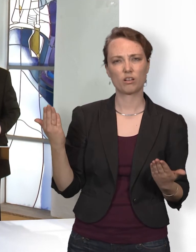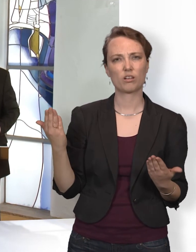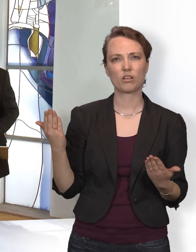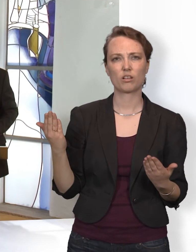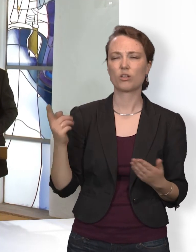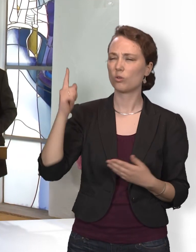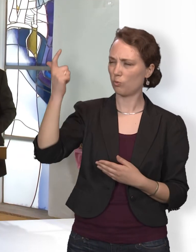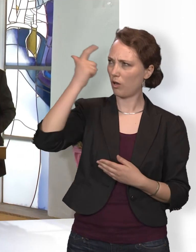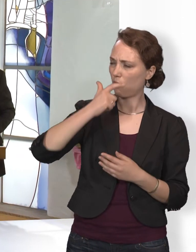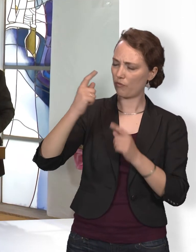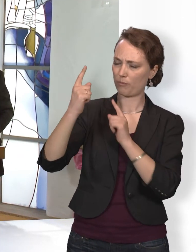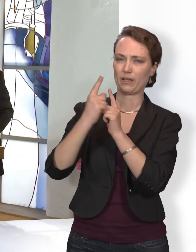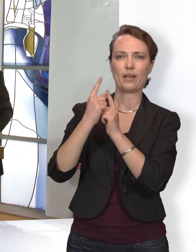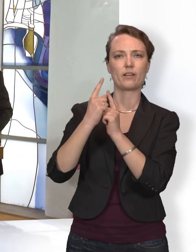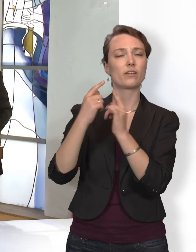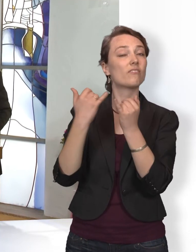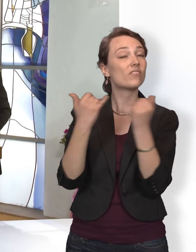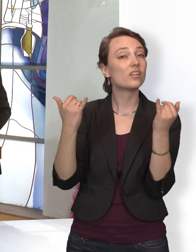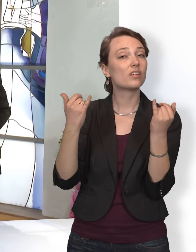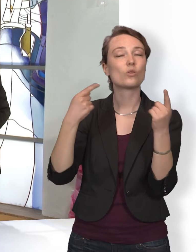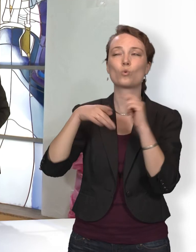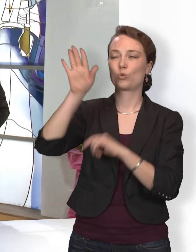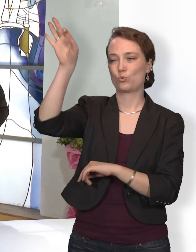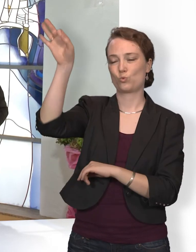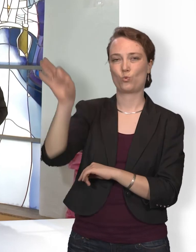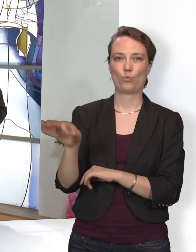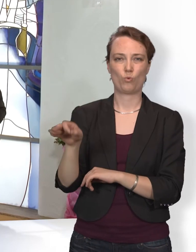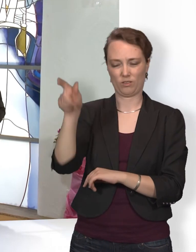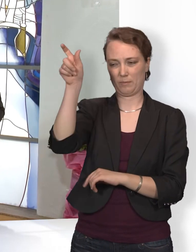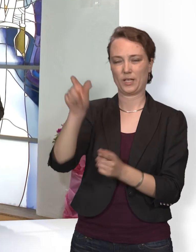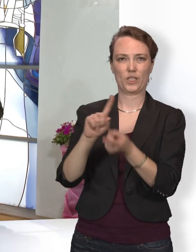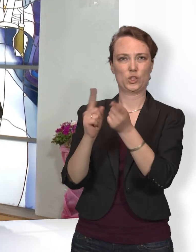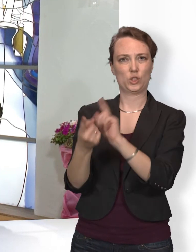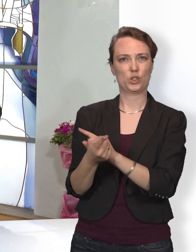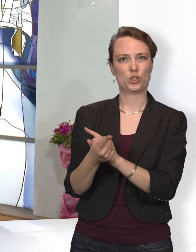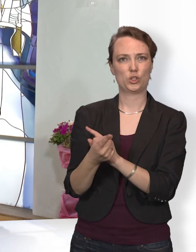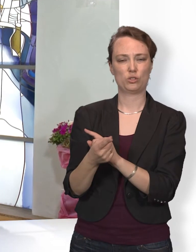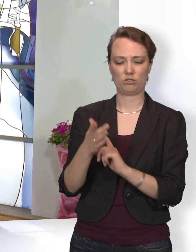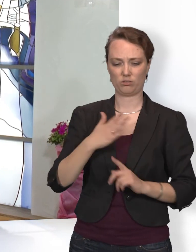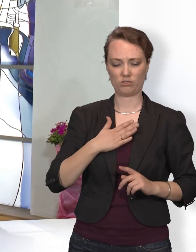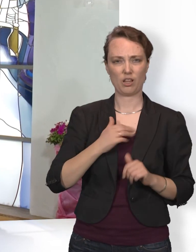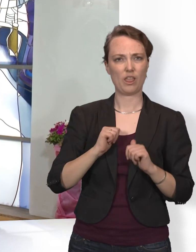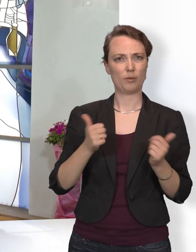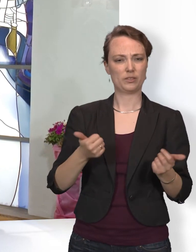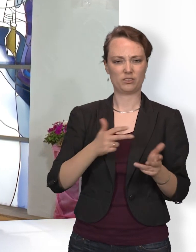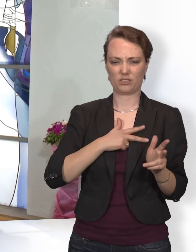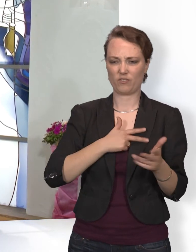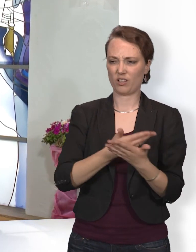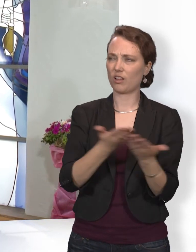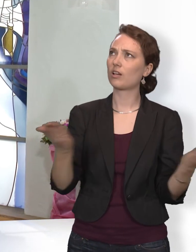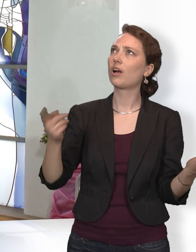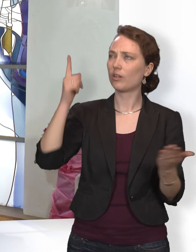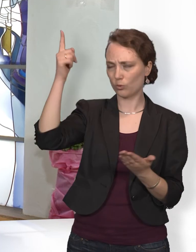Du begegnest uns in der Menschlichkeit deines Sohnes. Du setzt dich unserer Wirklichkeit aus.